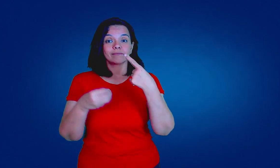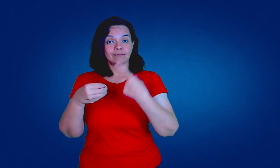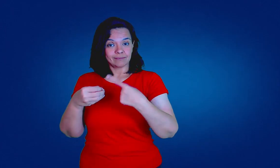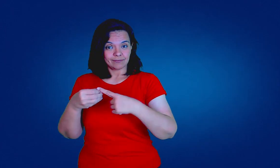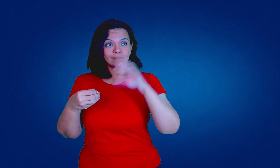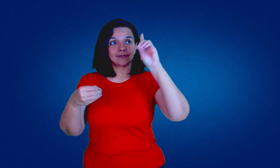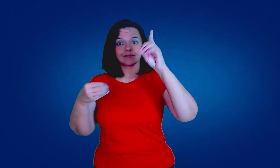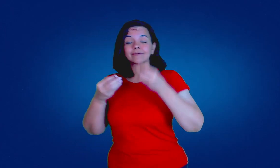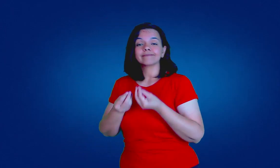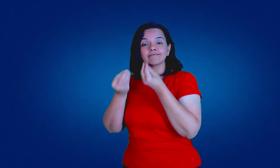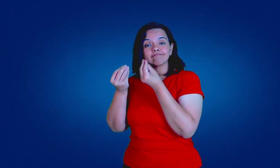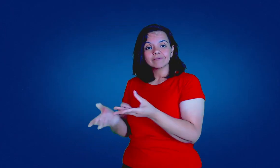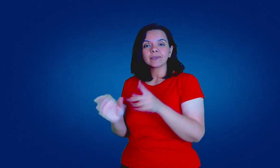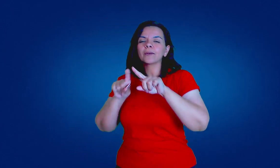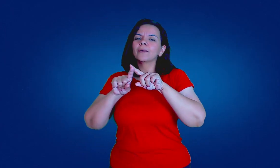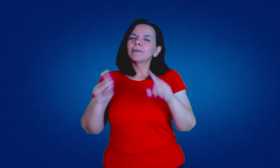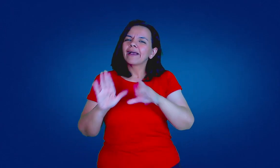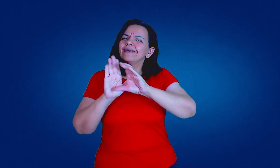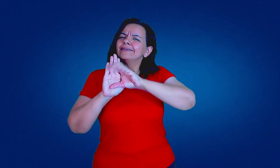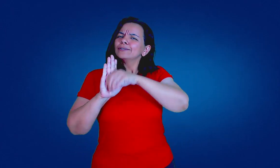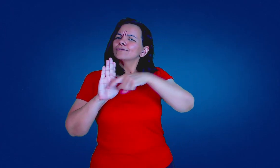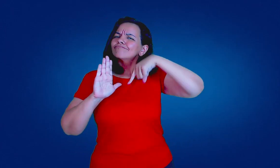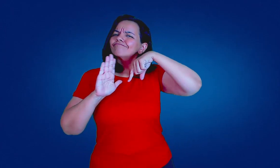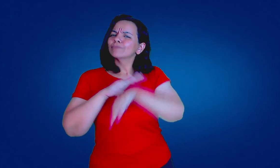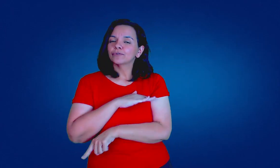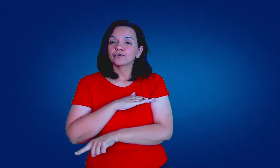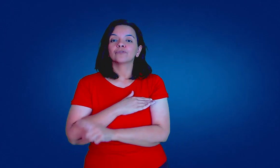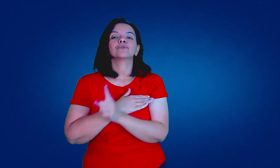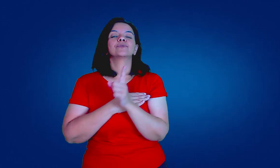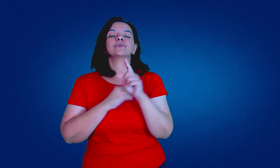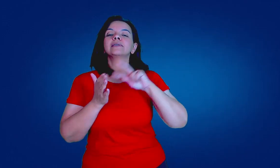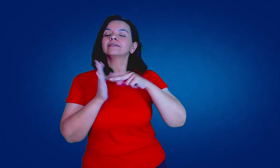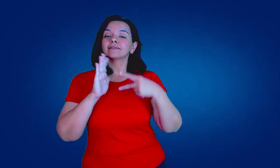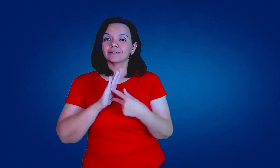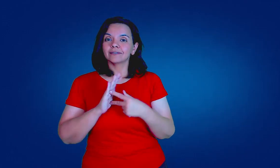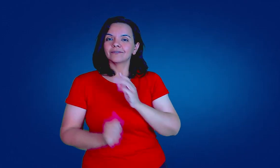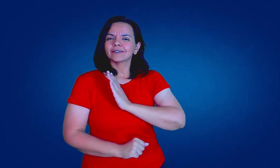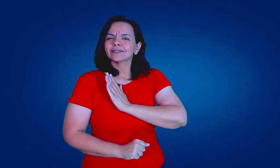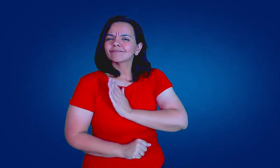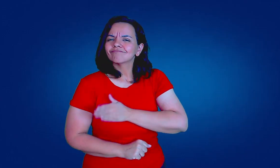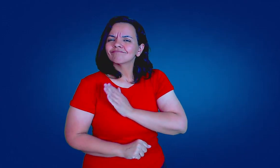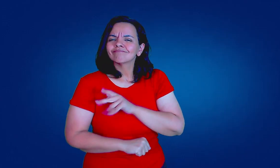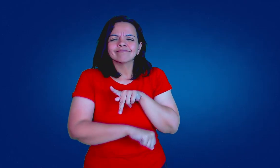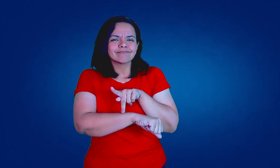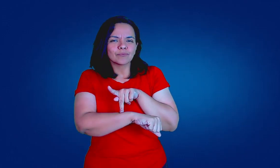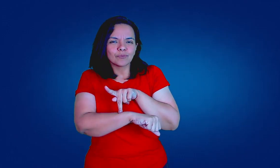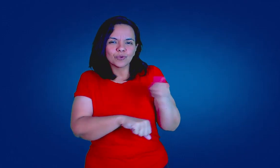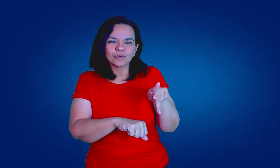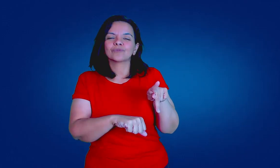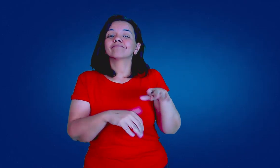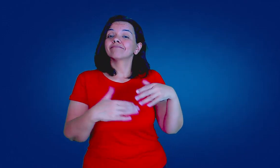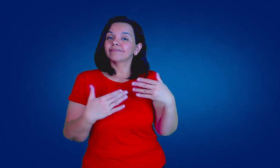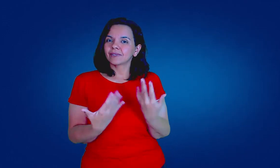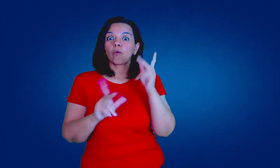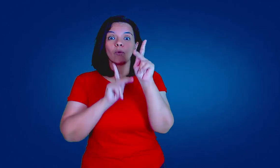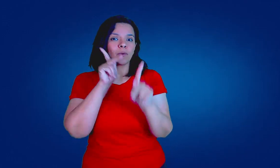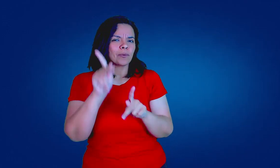Sião? Sião foi o nome que Deus deu a uma cidade. E o seu significado, de fato,